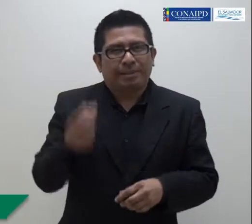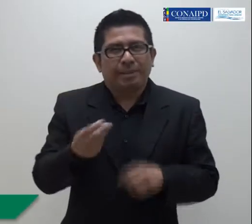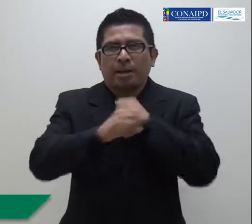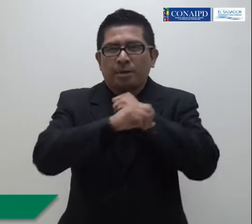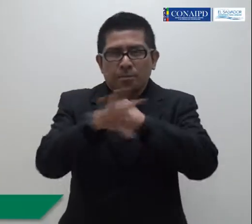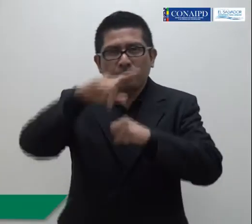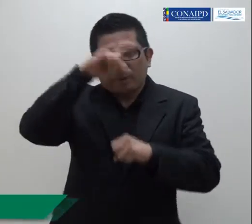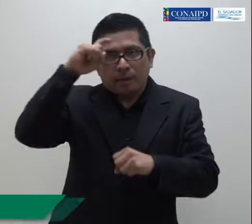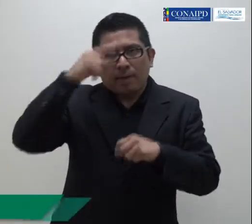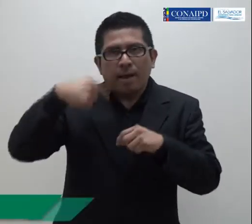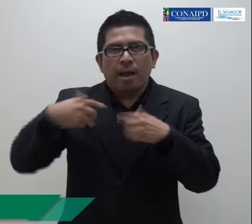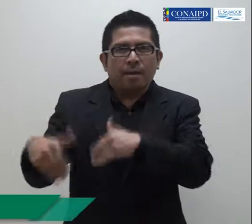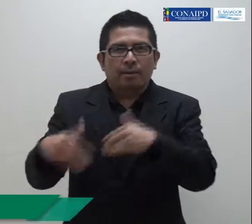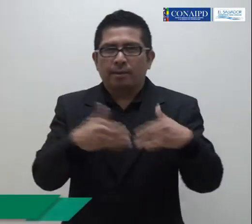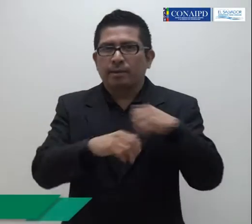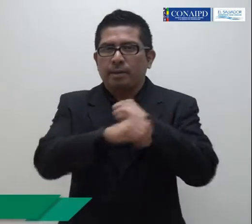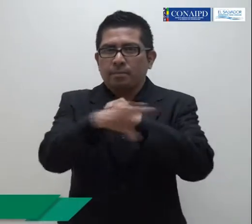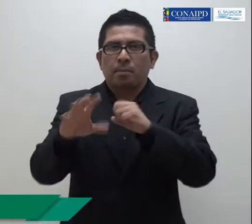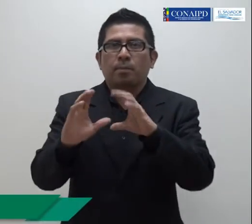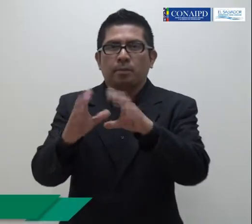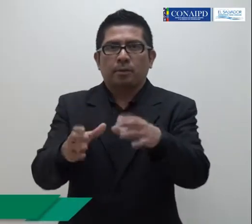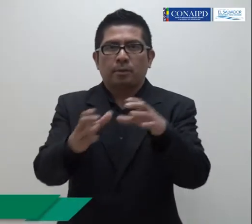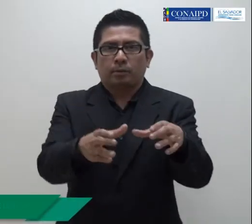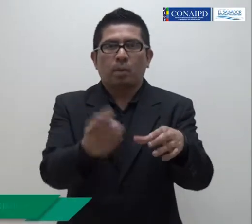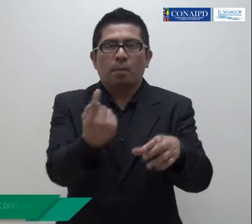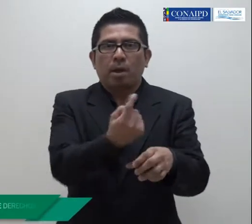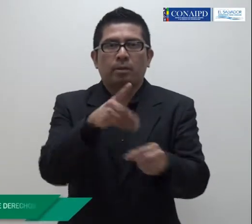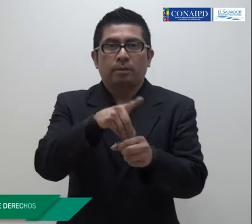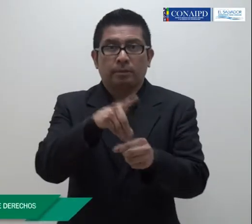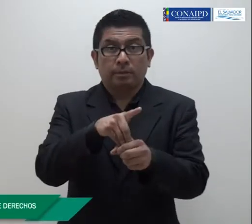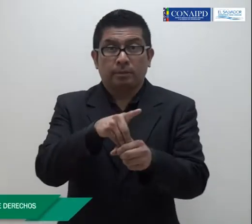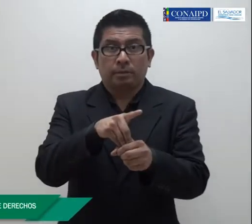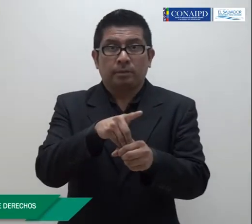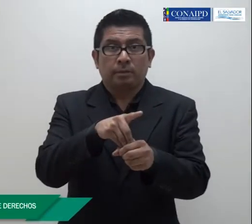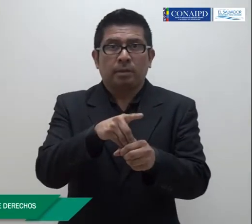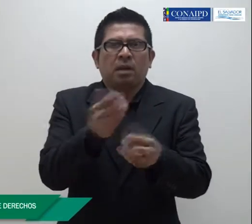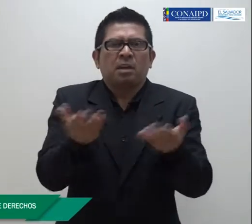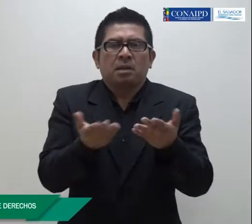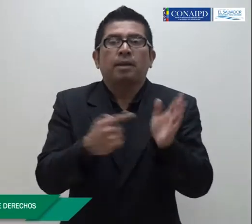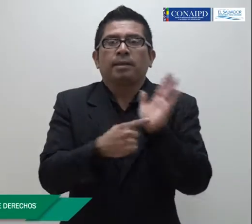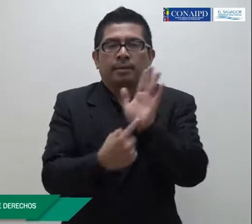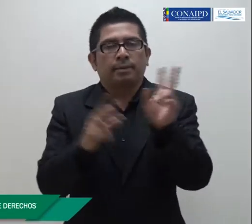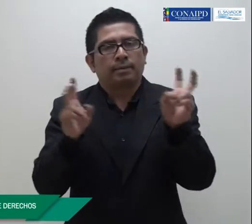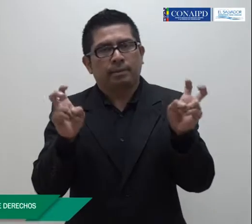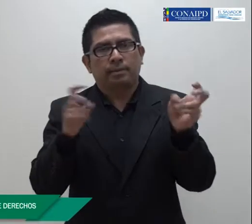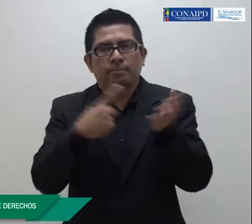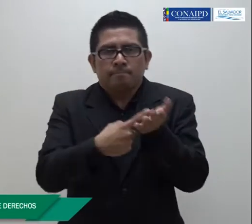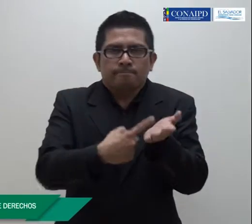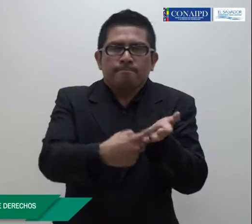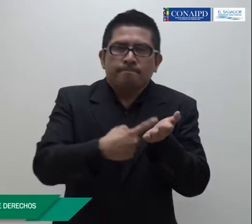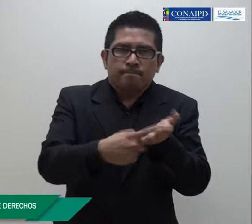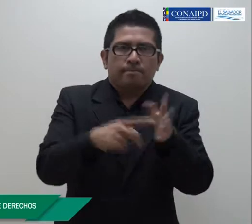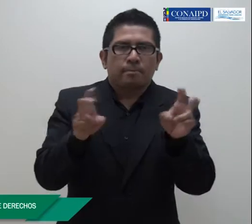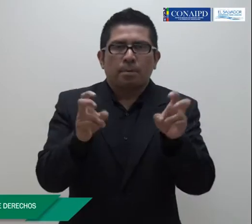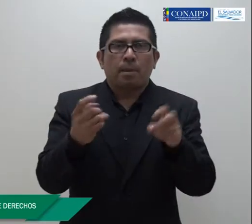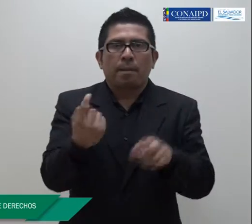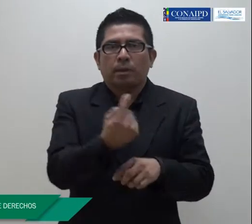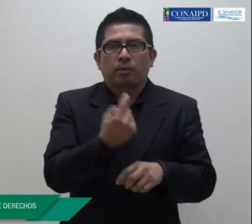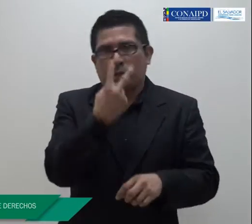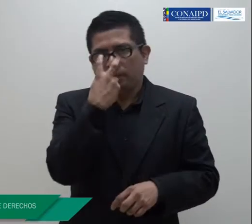cabo actividades dirigidas por el sector de personas con discapacidad, donde se destacó temáticas que abordan la situación de las personas ciegas, de las